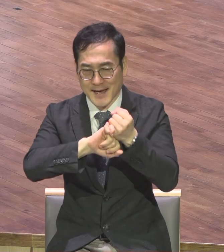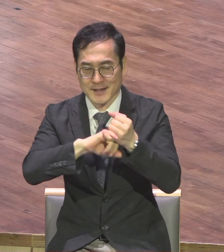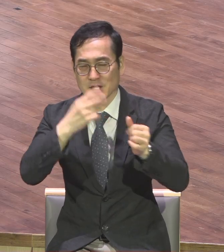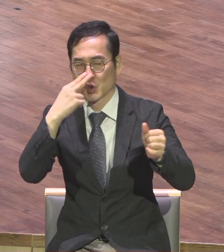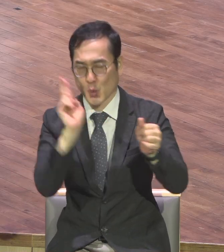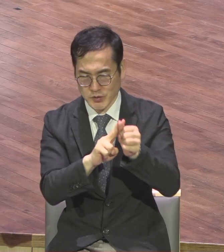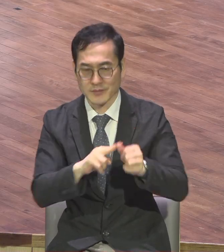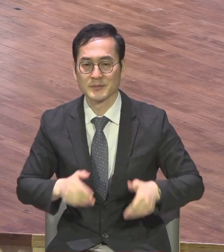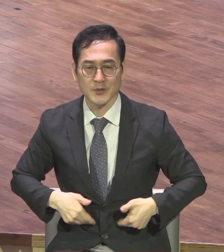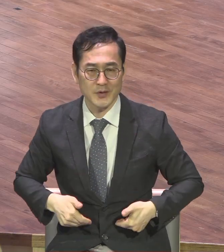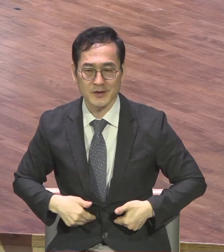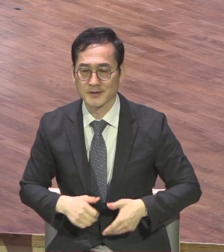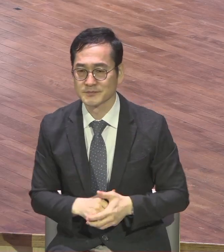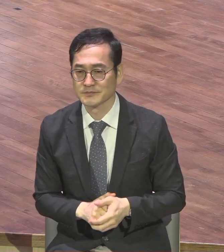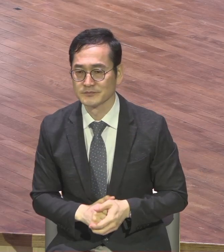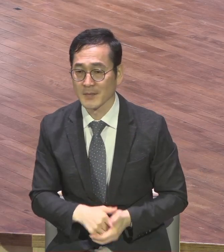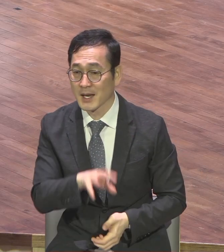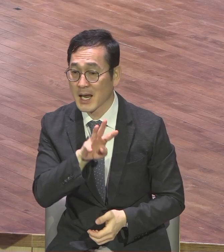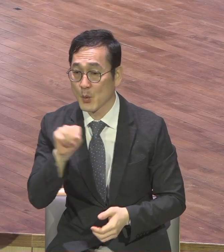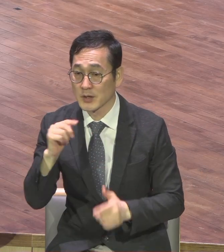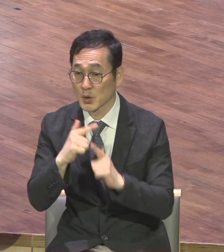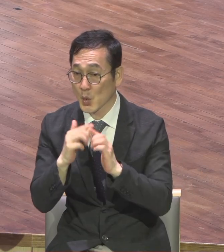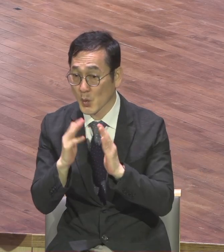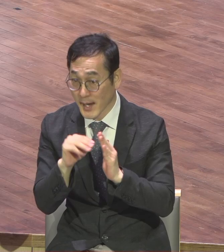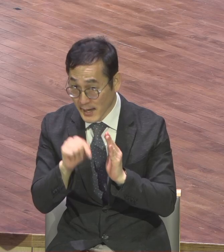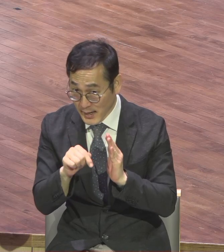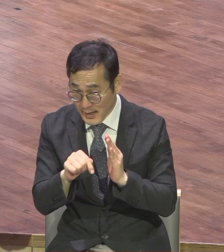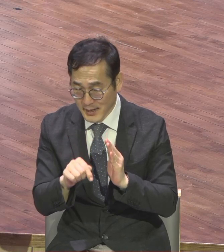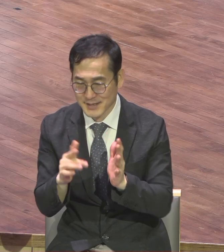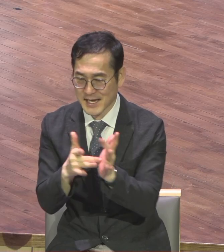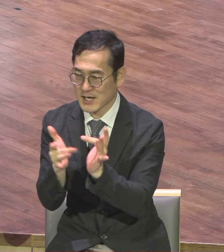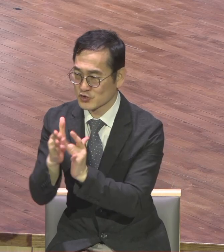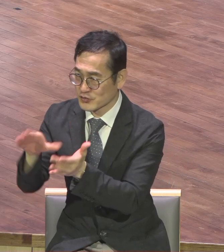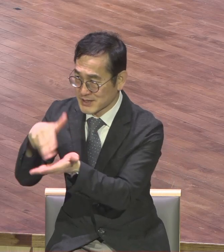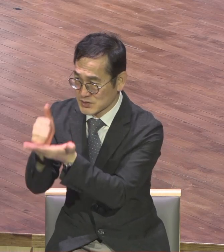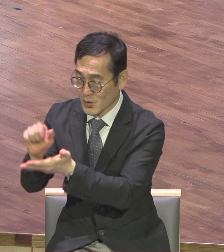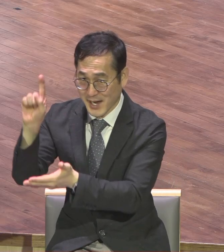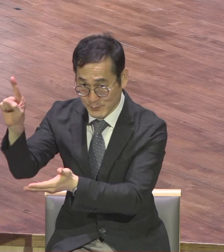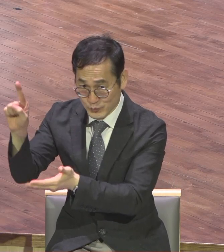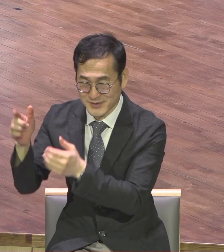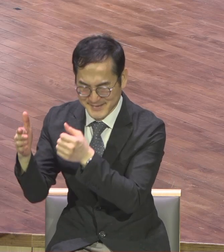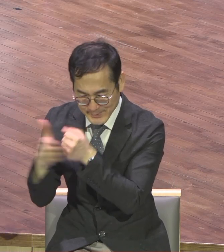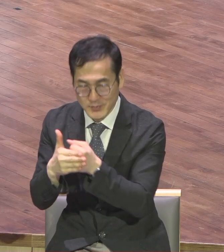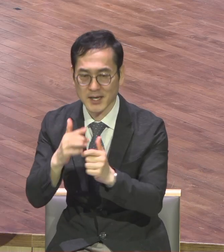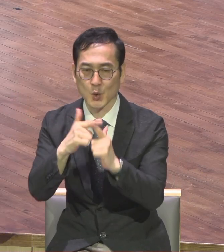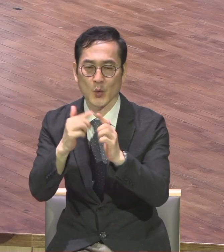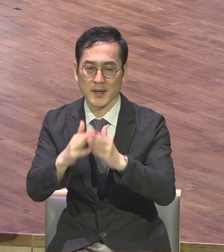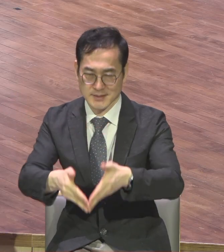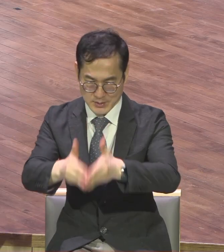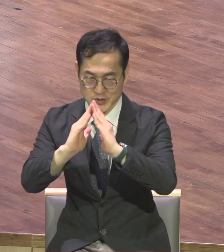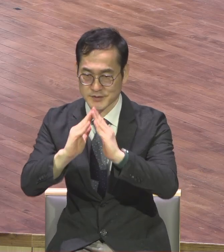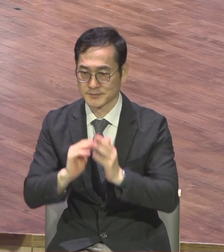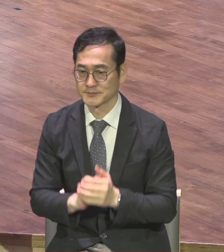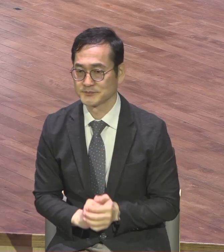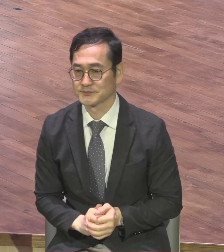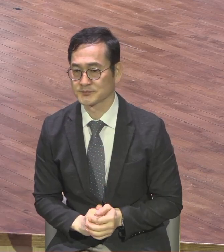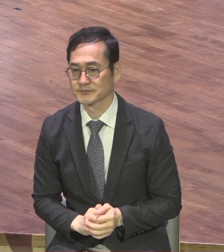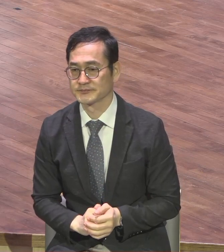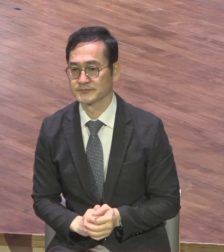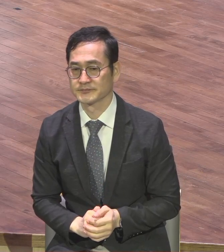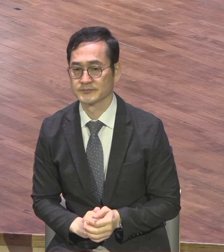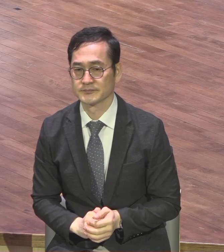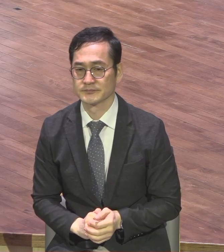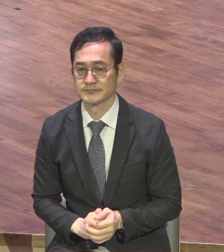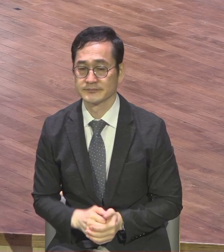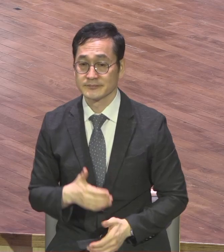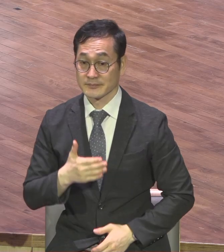예원교회는 예수 그리스도라는 복음 때문에 세워진 교회예요. 지금